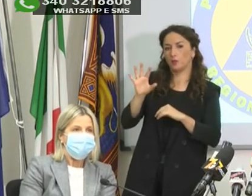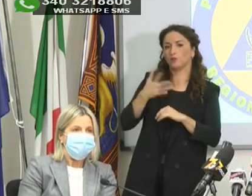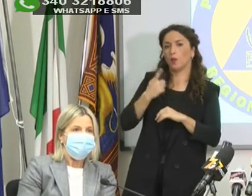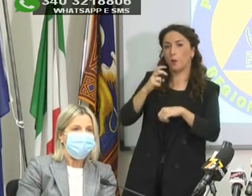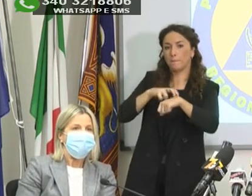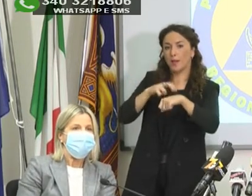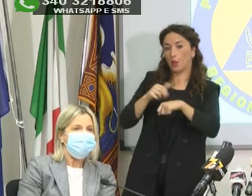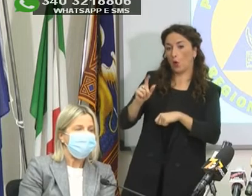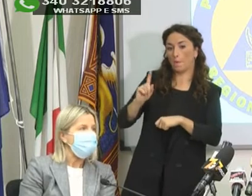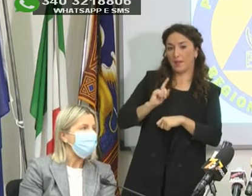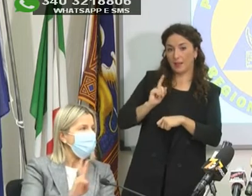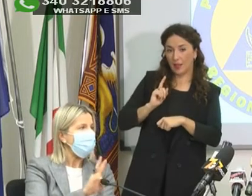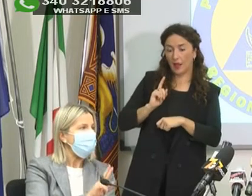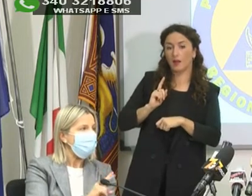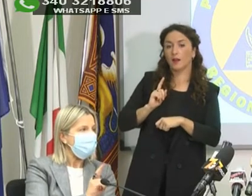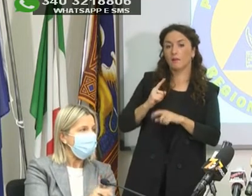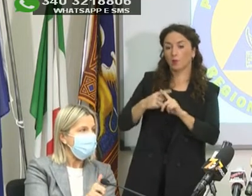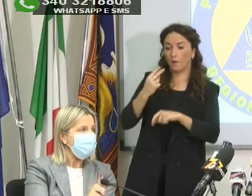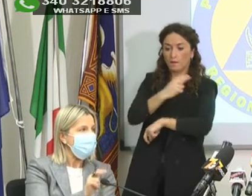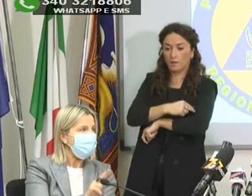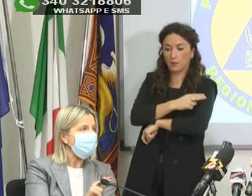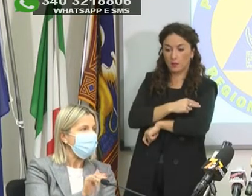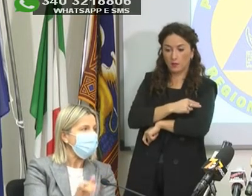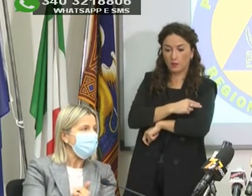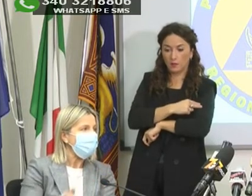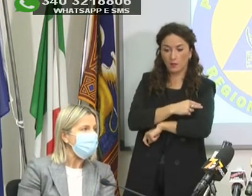medico militare, un infermiere e un altro operatore.